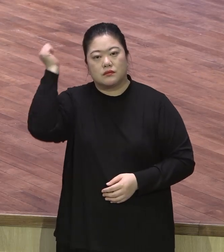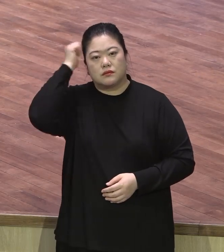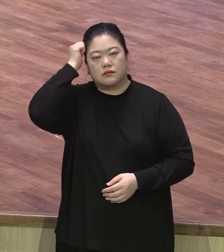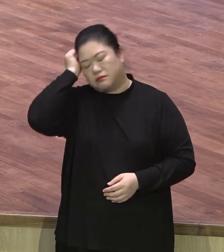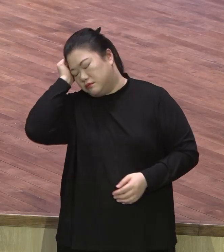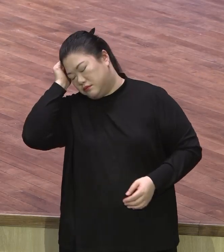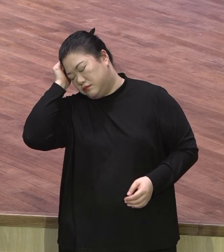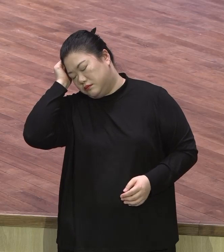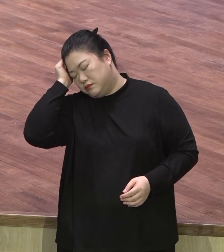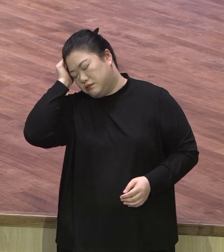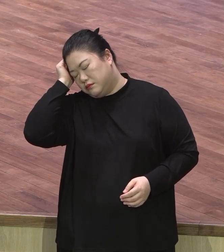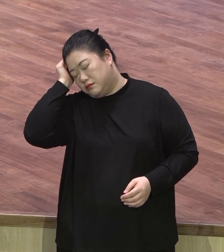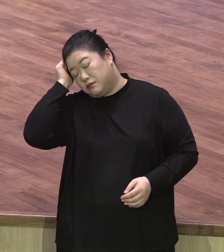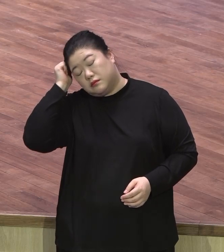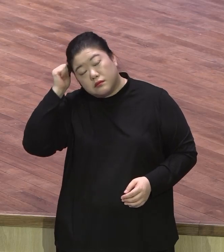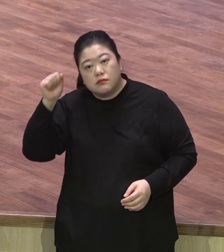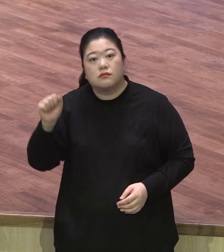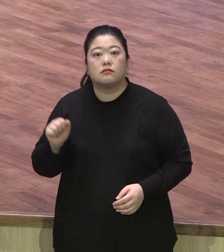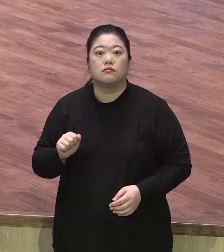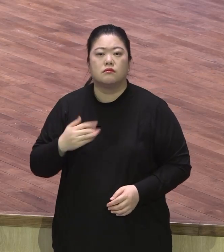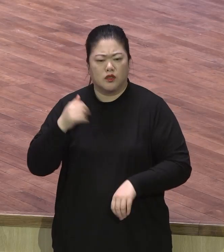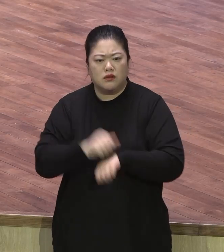그래 우리